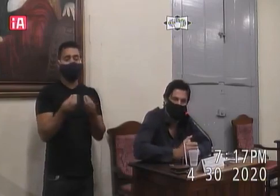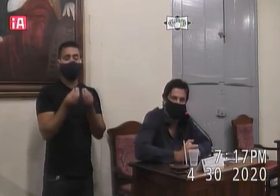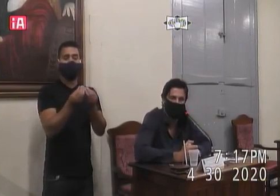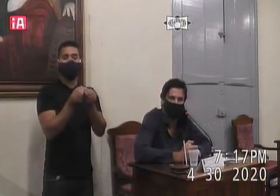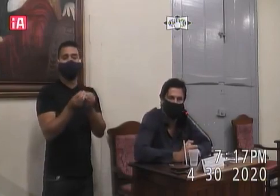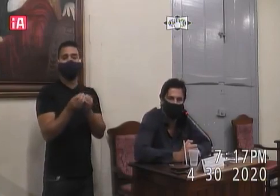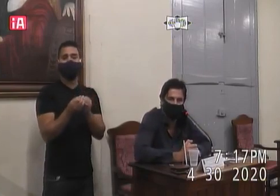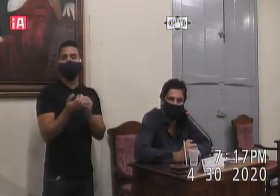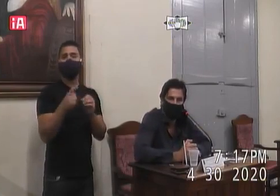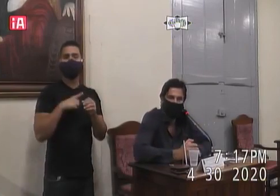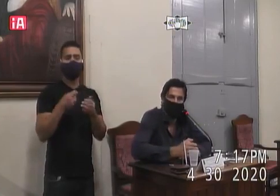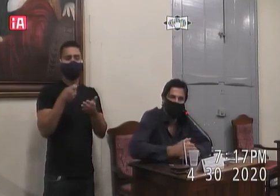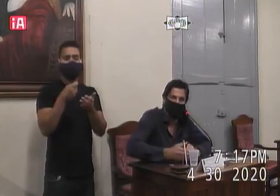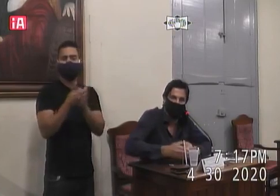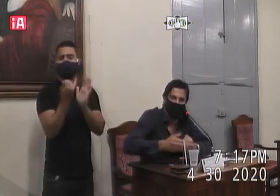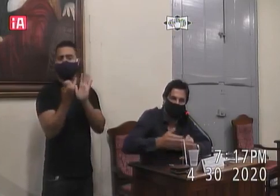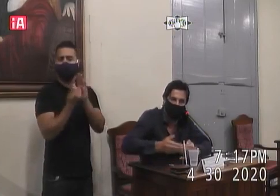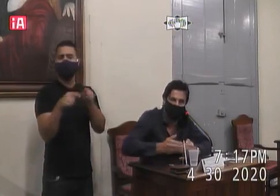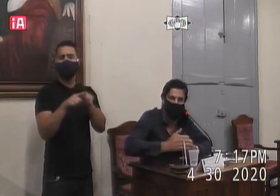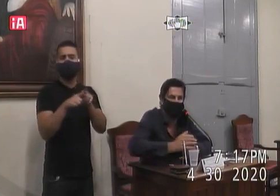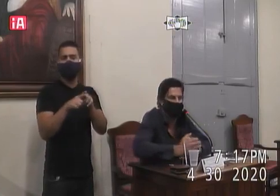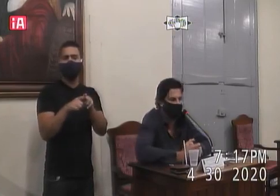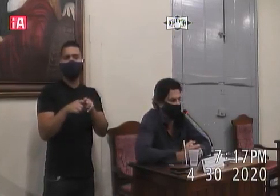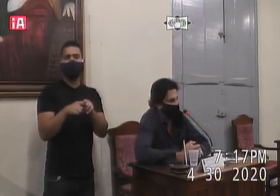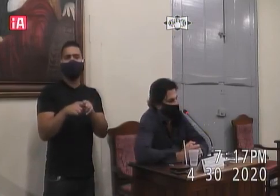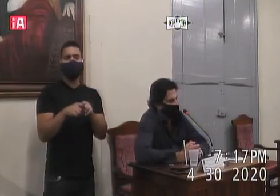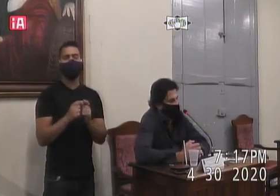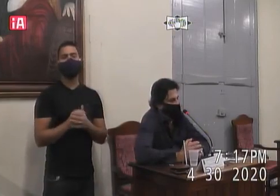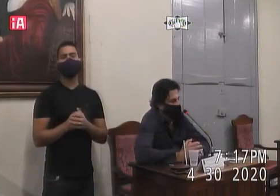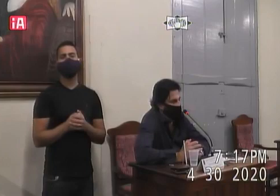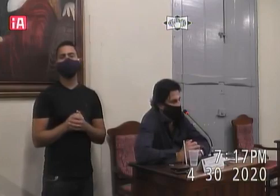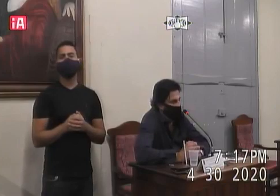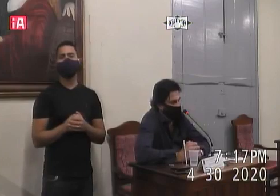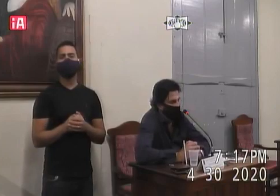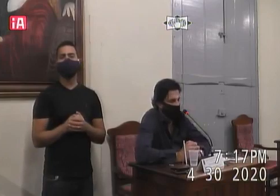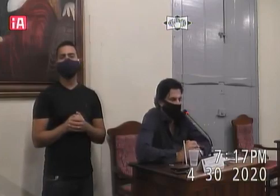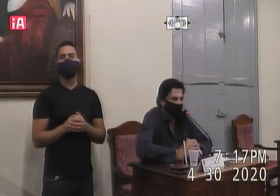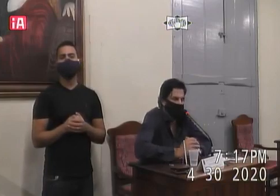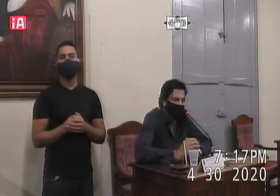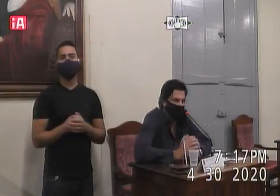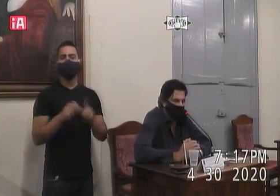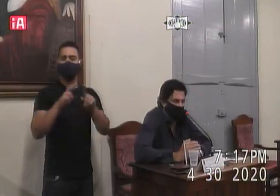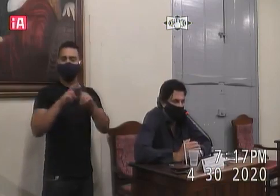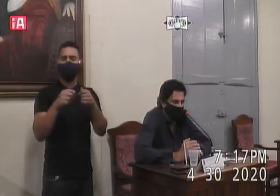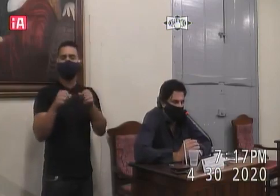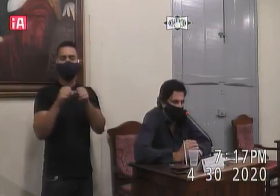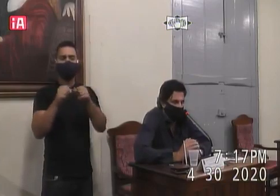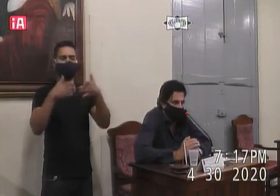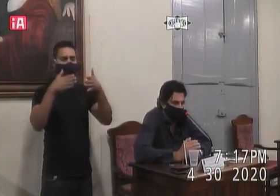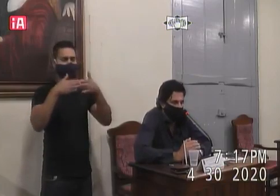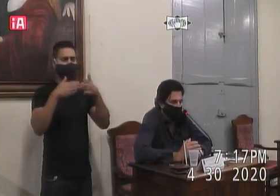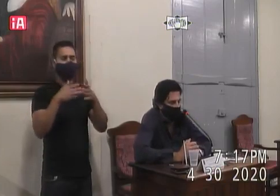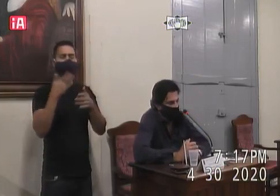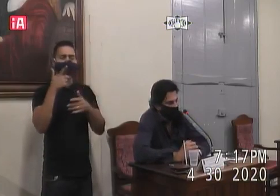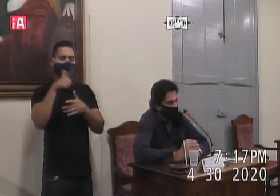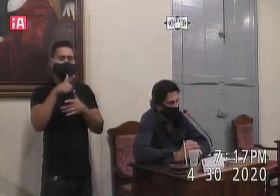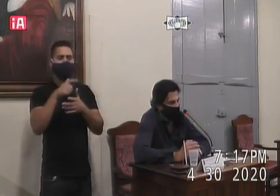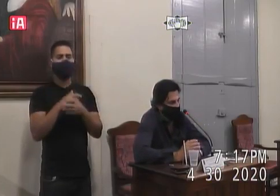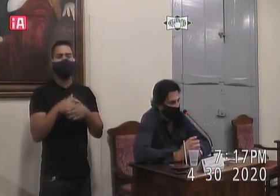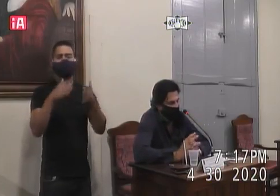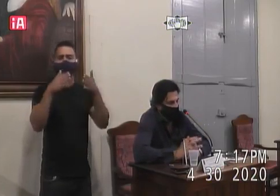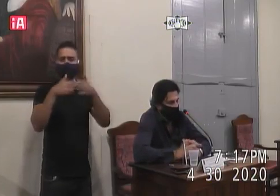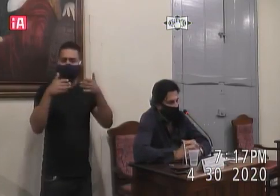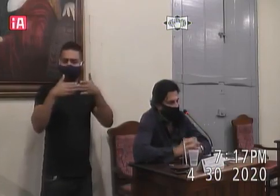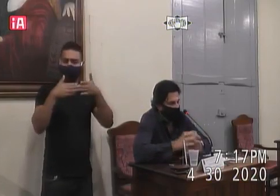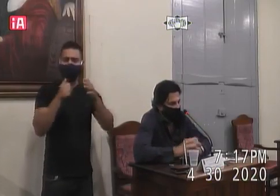levam esse dinheiro para fora, como faz essas grandes redes de supermercado. Então é isso que eu queria dizer, mais uma vez,